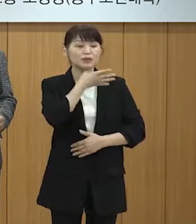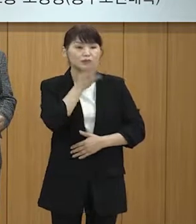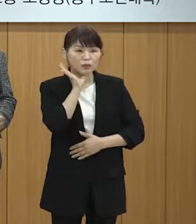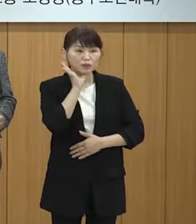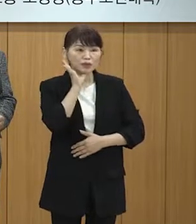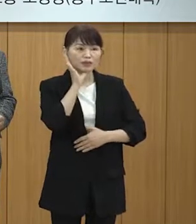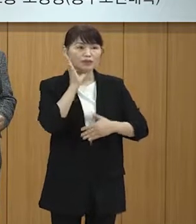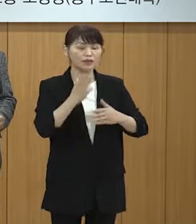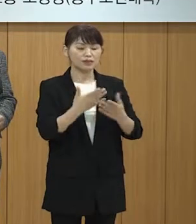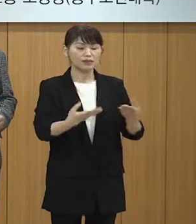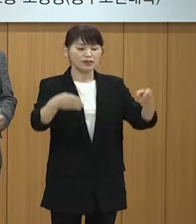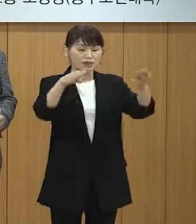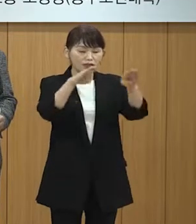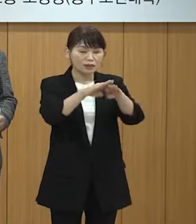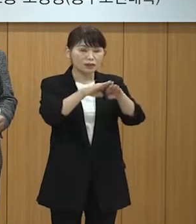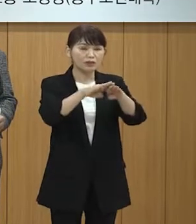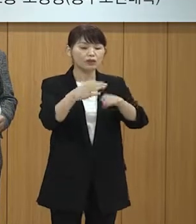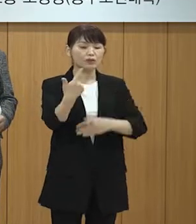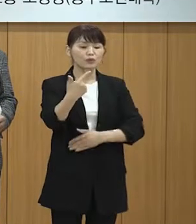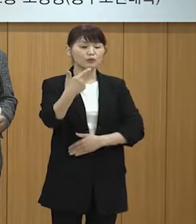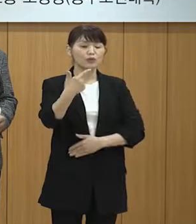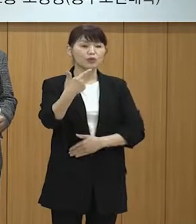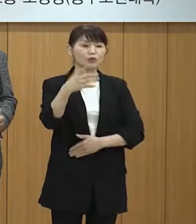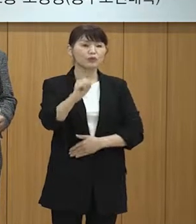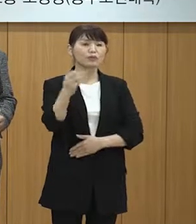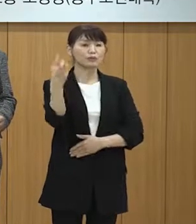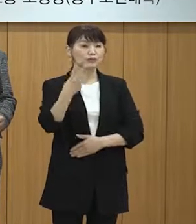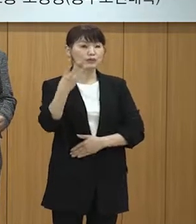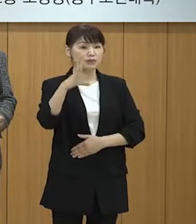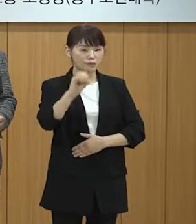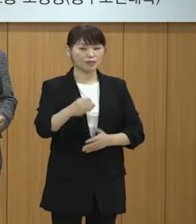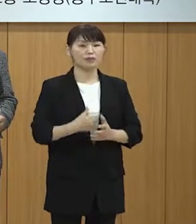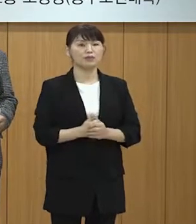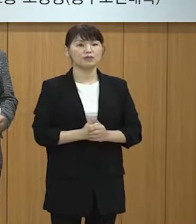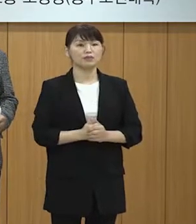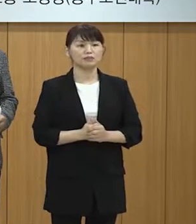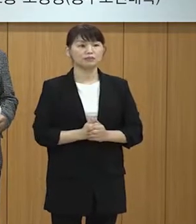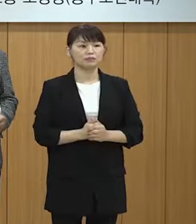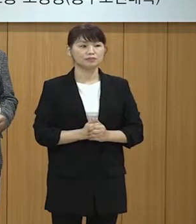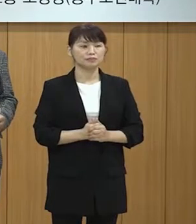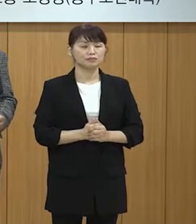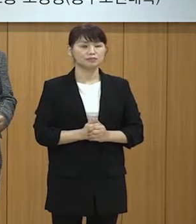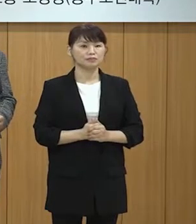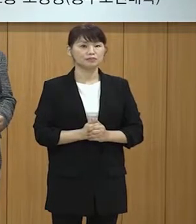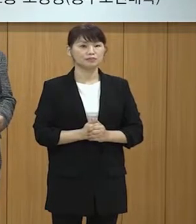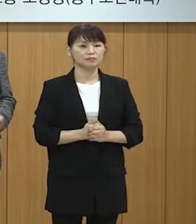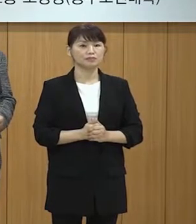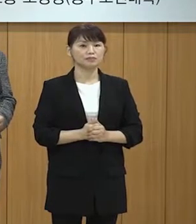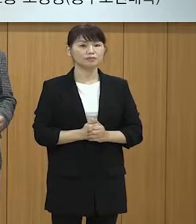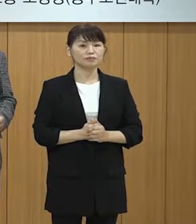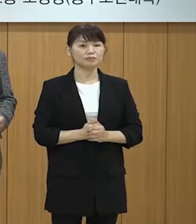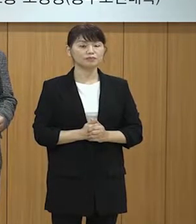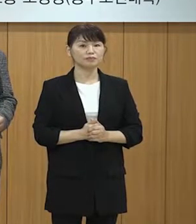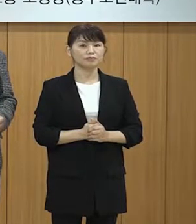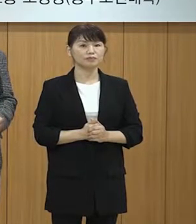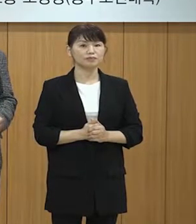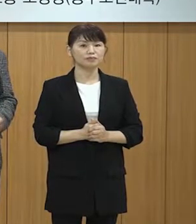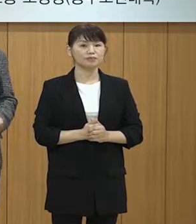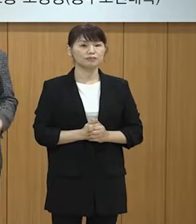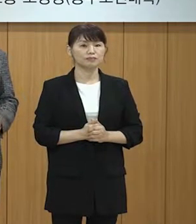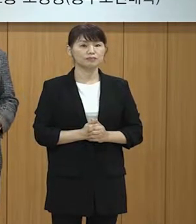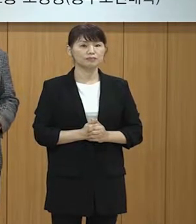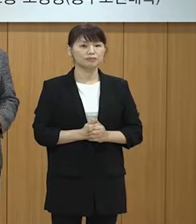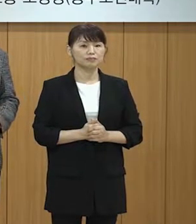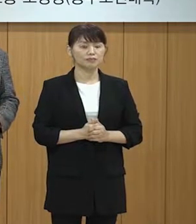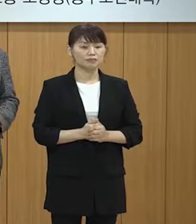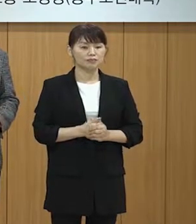유지 보수에 6억 3,200만 원, 유기질 비료 지원 사업에 15억 9,200만 원,